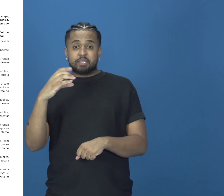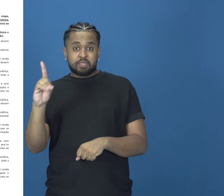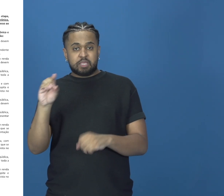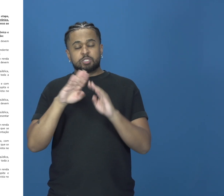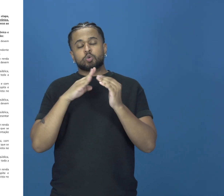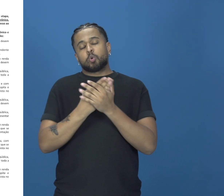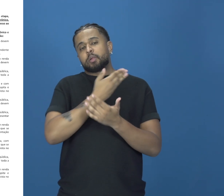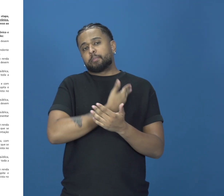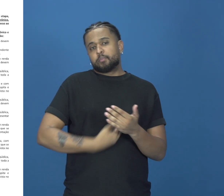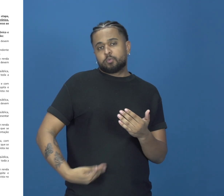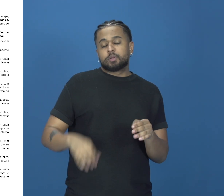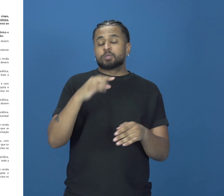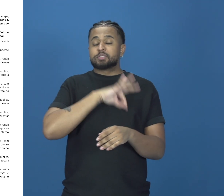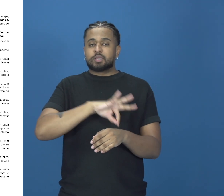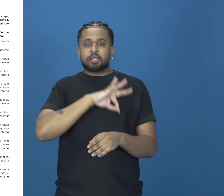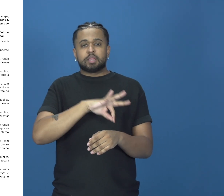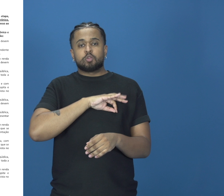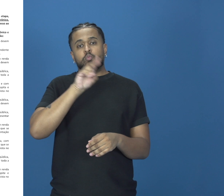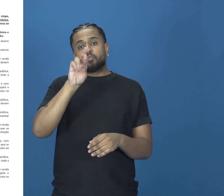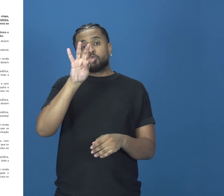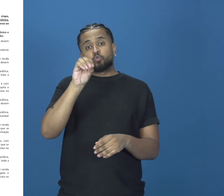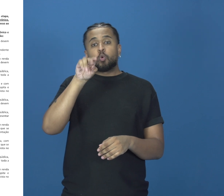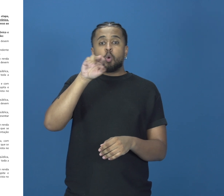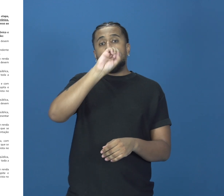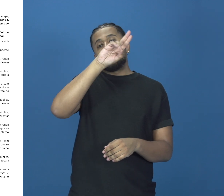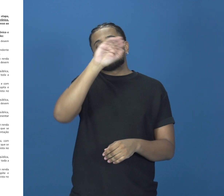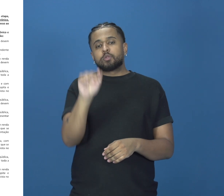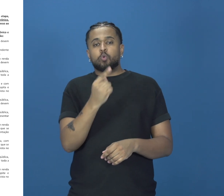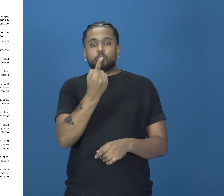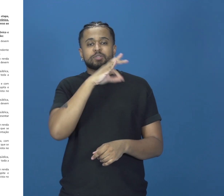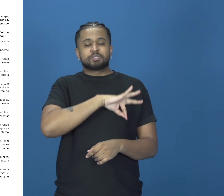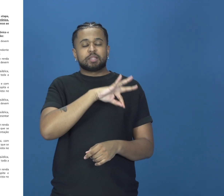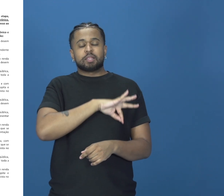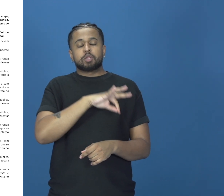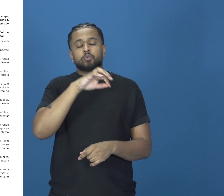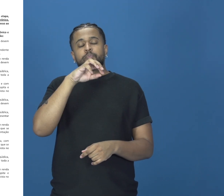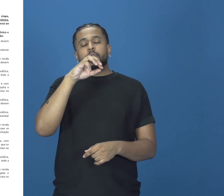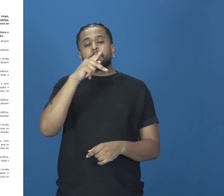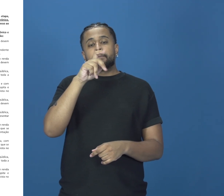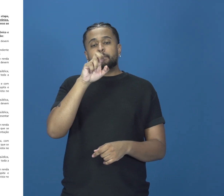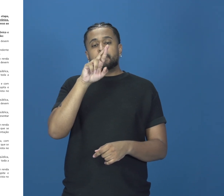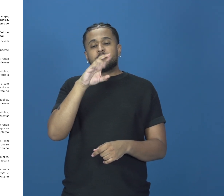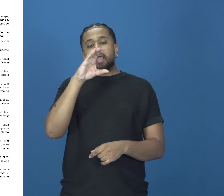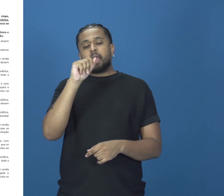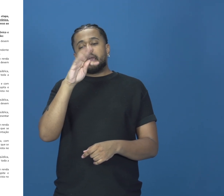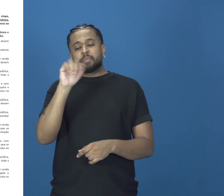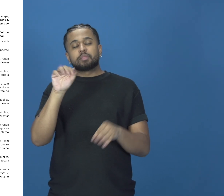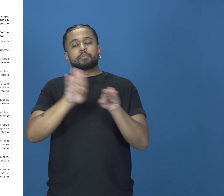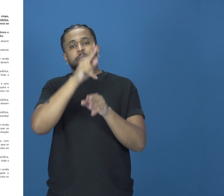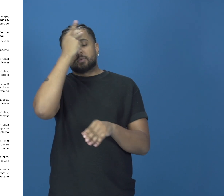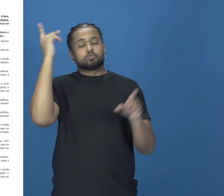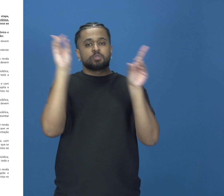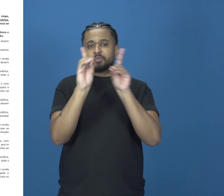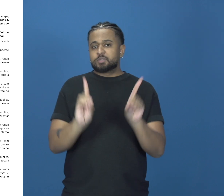LB_PCD Escola Pública e com renda familiar bruta igual ou inferior a um salário mínimo per capita e pessoa com